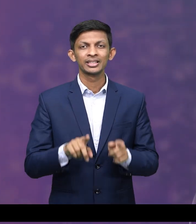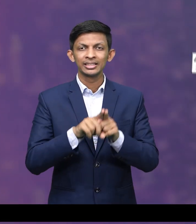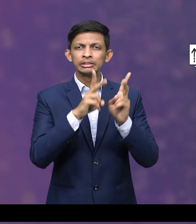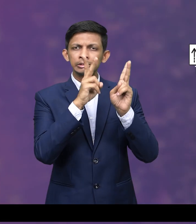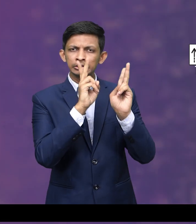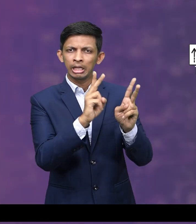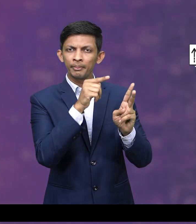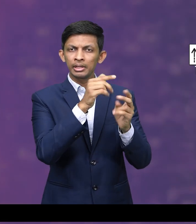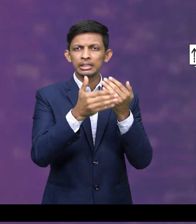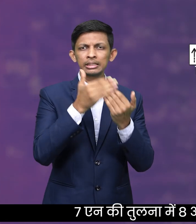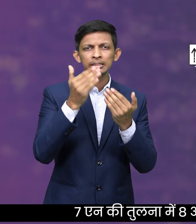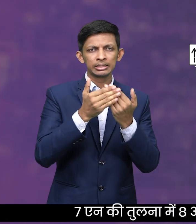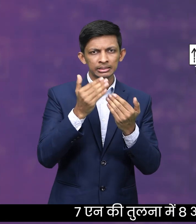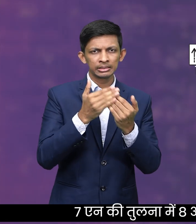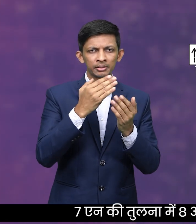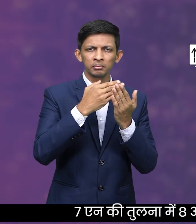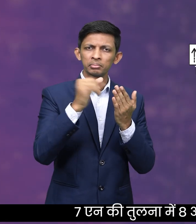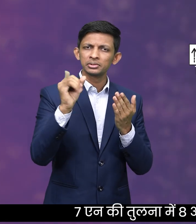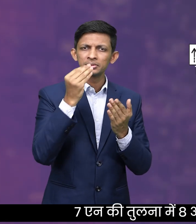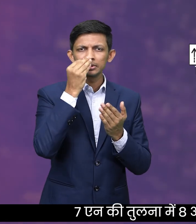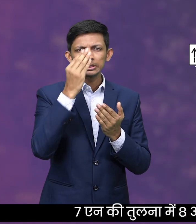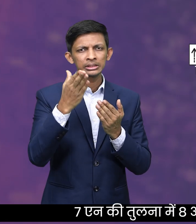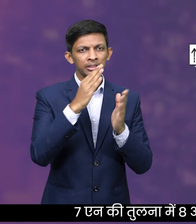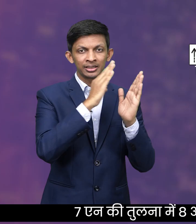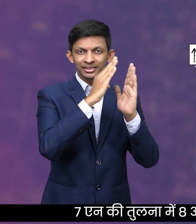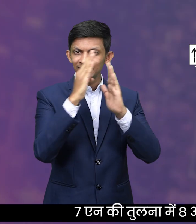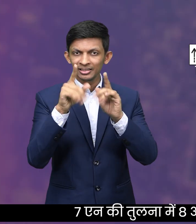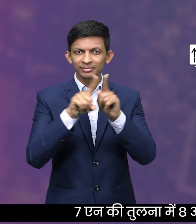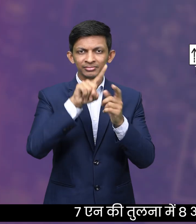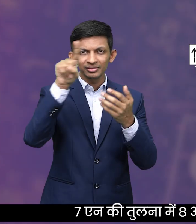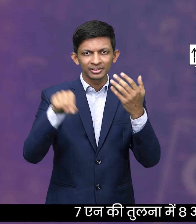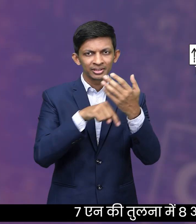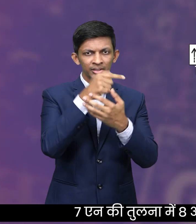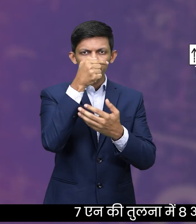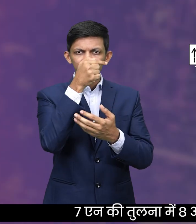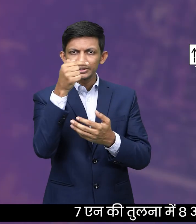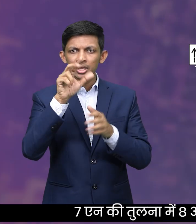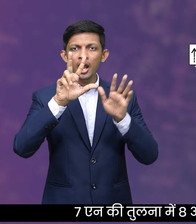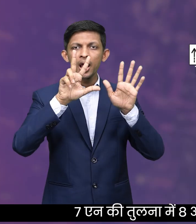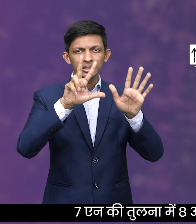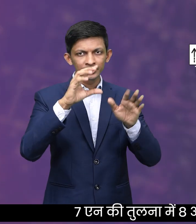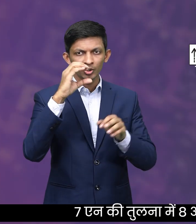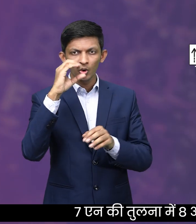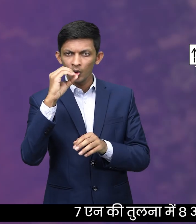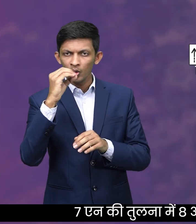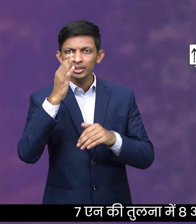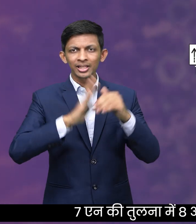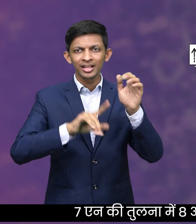स्थिर विन्यास। 7n की तुलना में 8O से एक विद्युदणु को